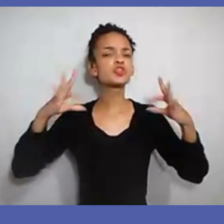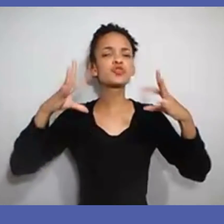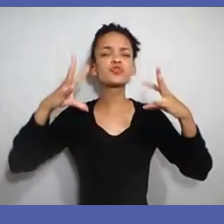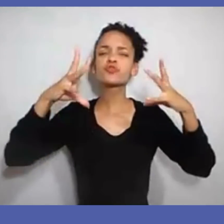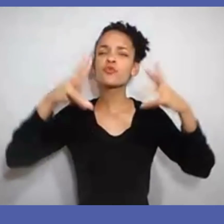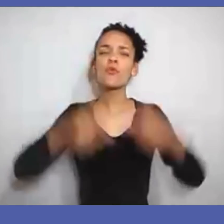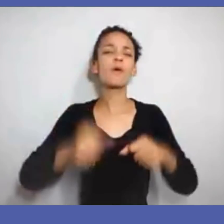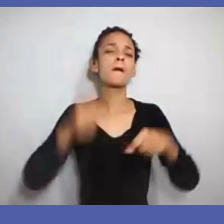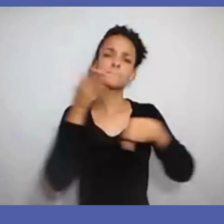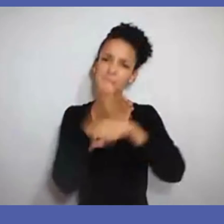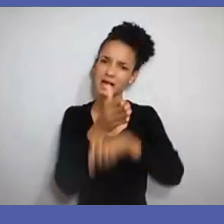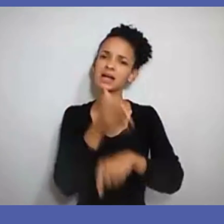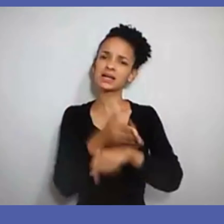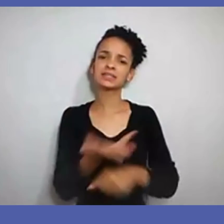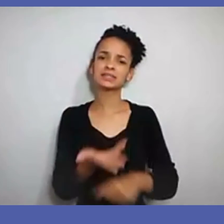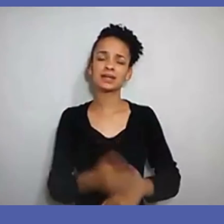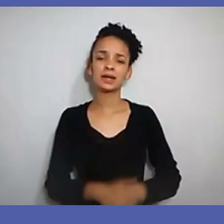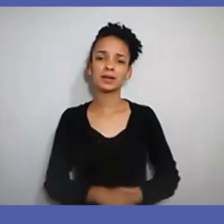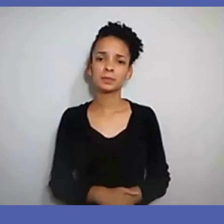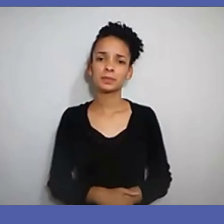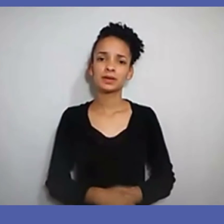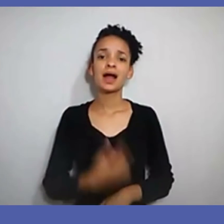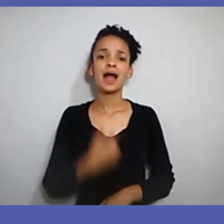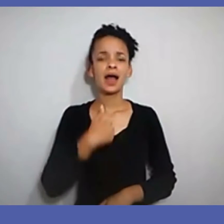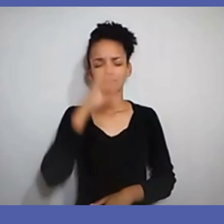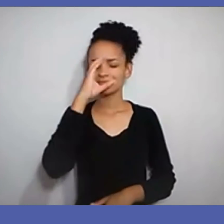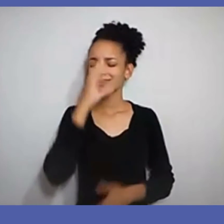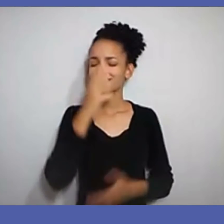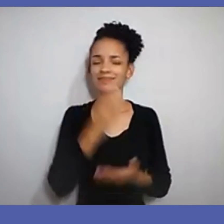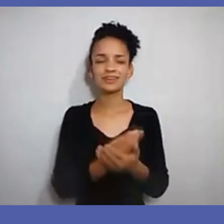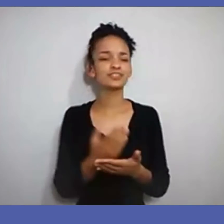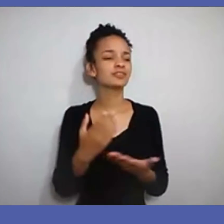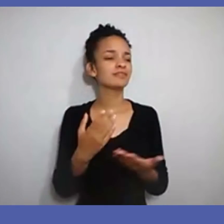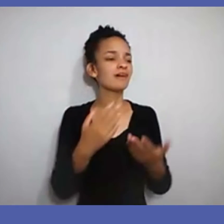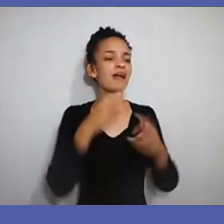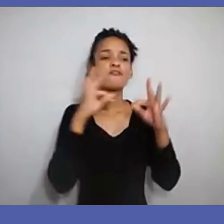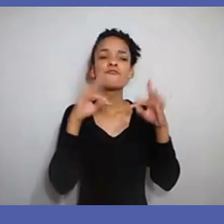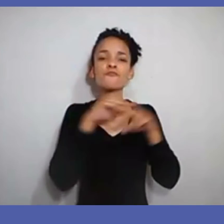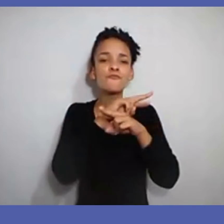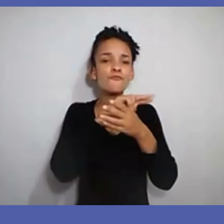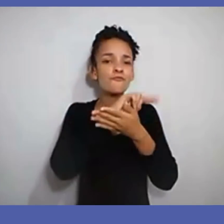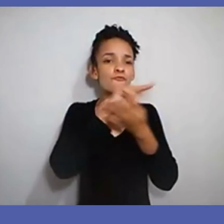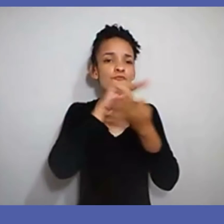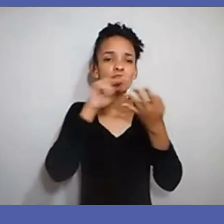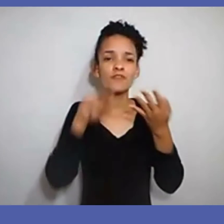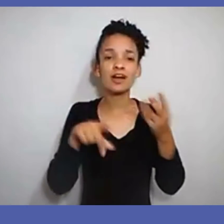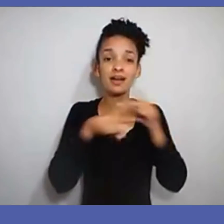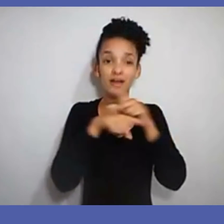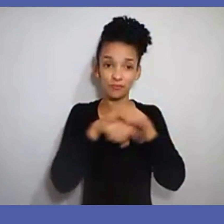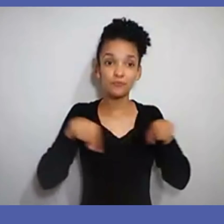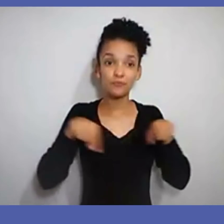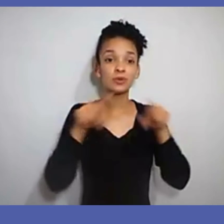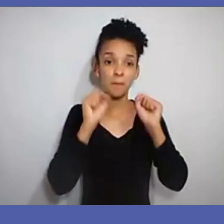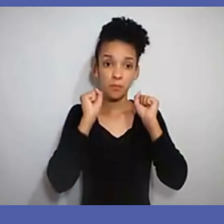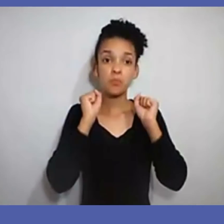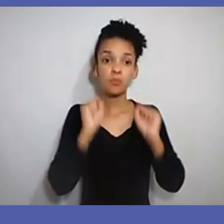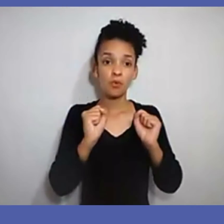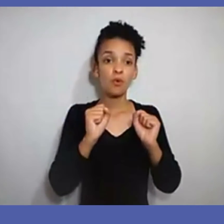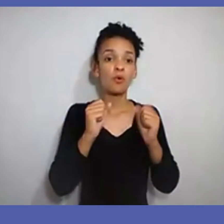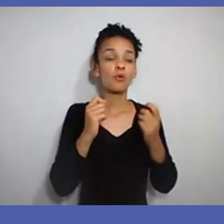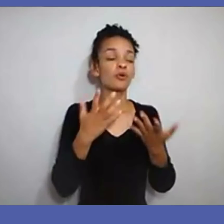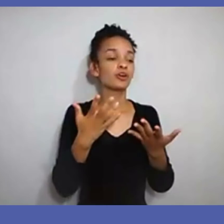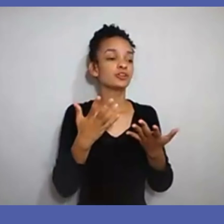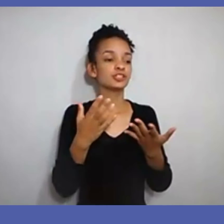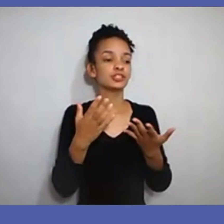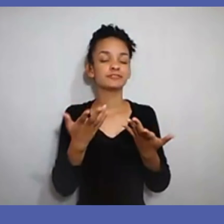participarem. E eu acredito que vários de vocês podem ser condutores, porque, irmão,